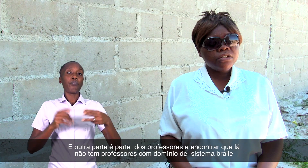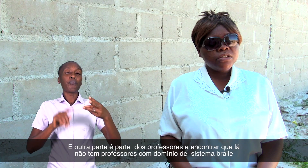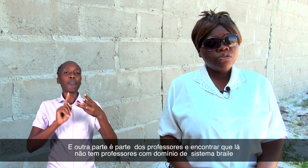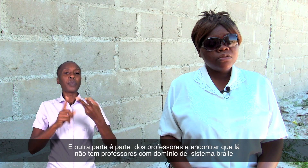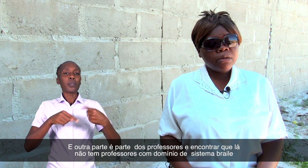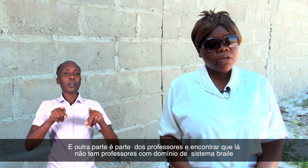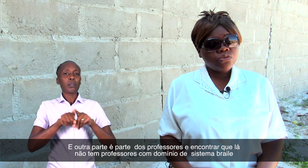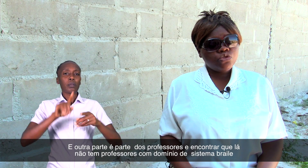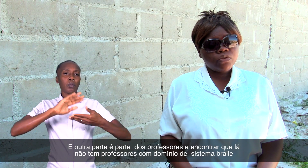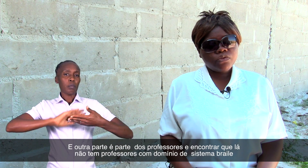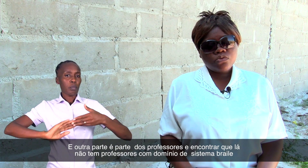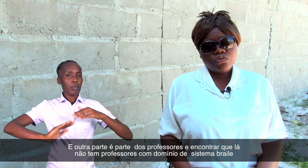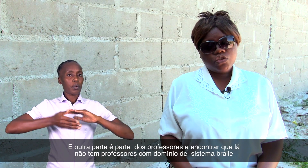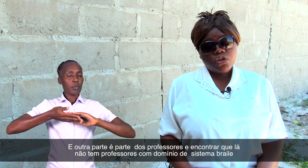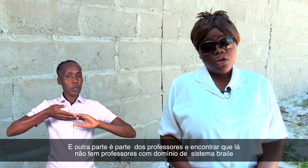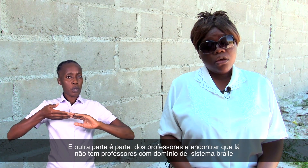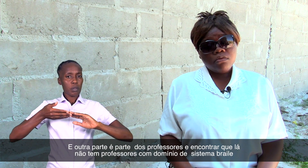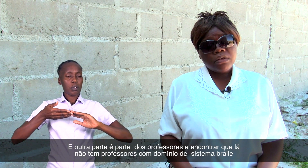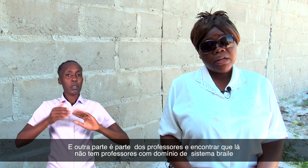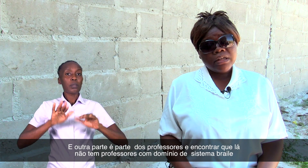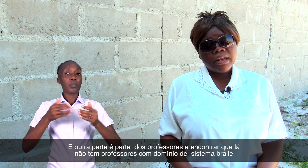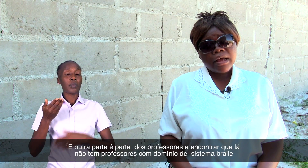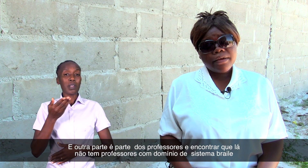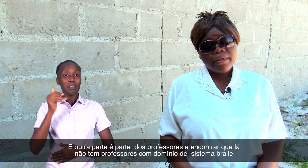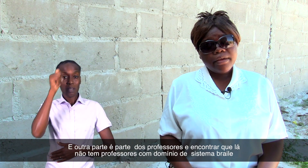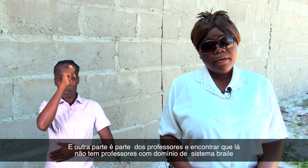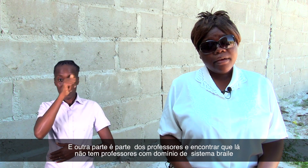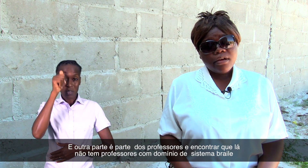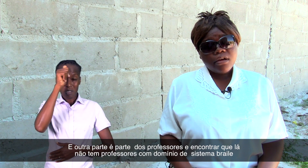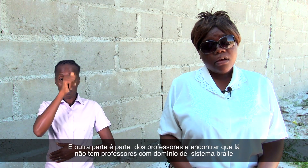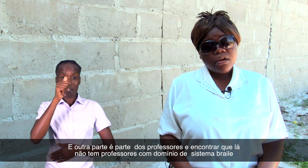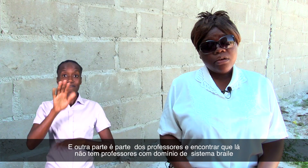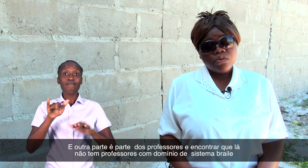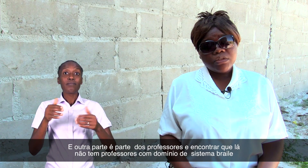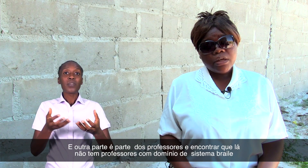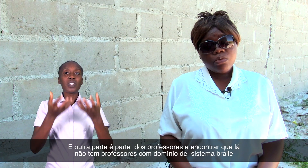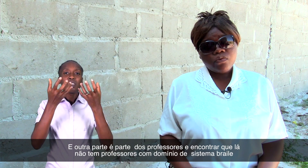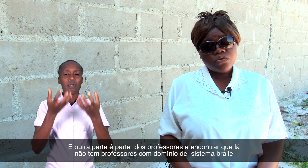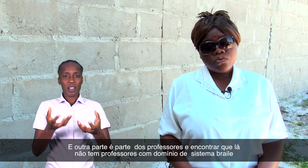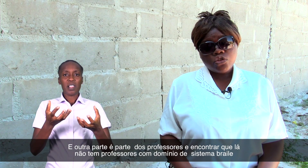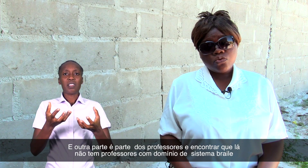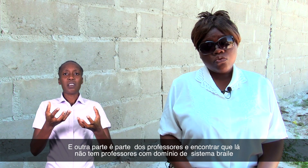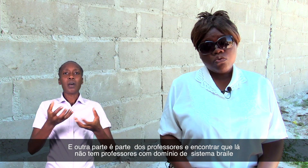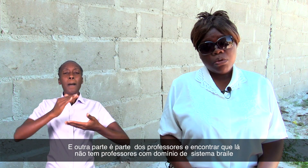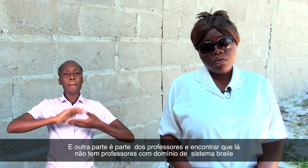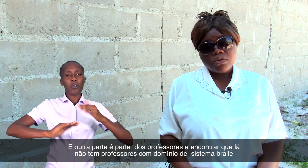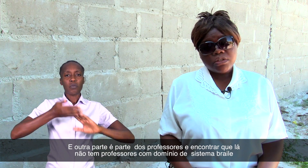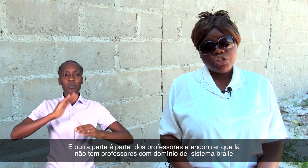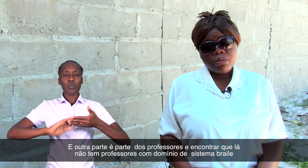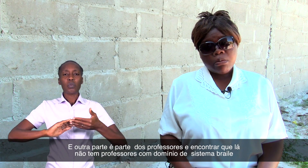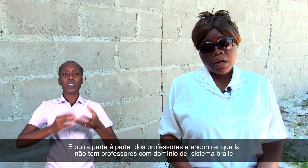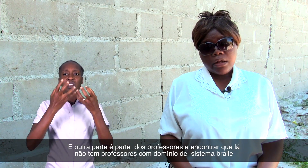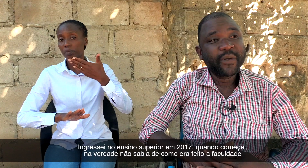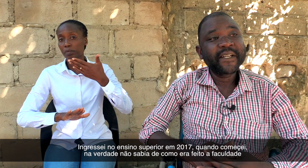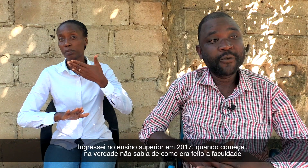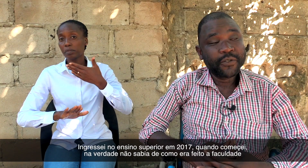parte da parte dos professores. Encontrar que lá não tem professores com domínio do